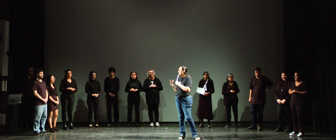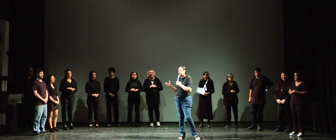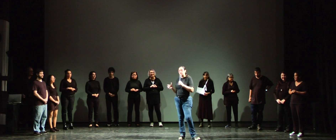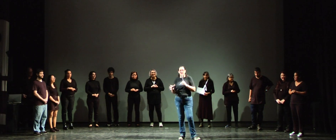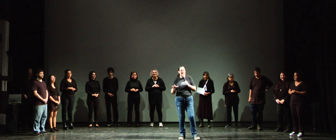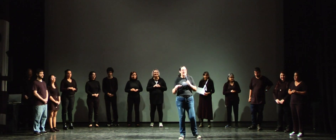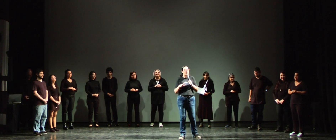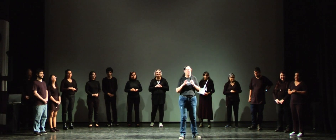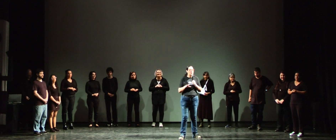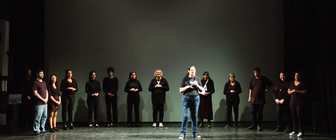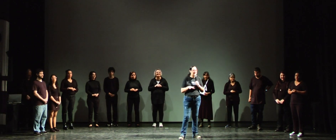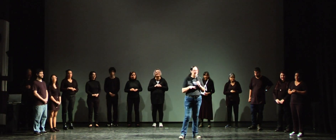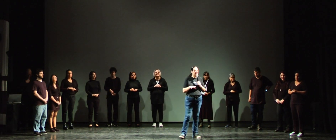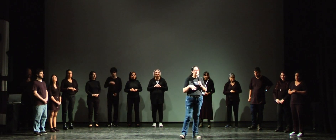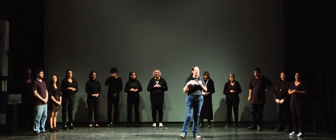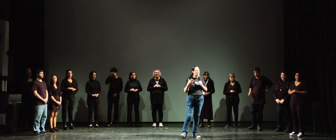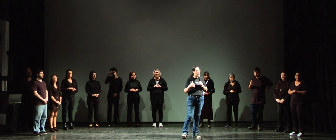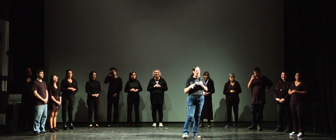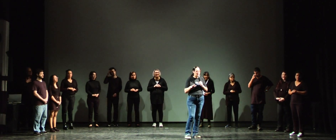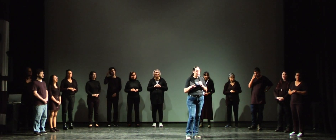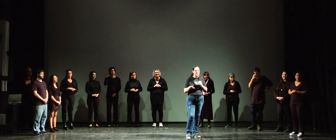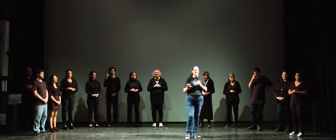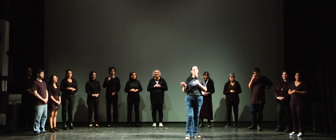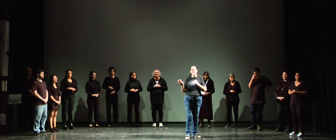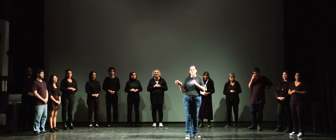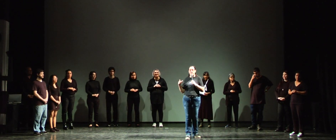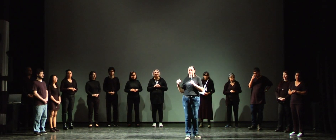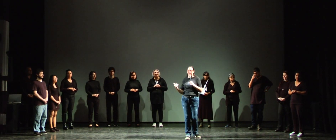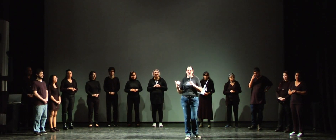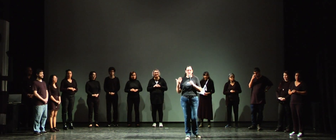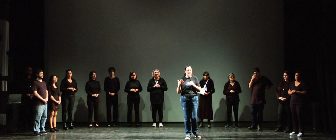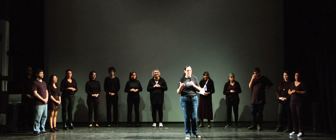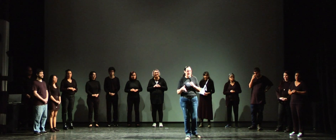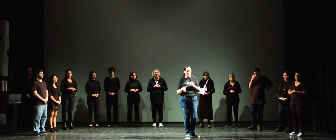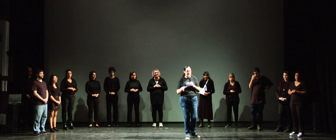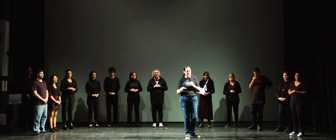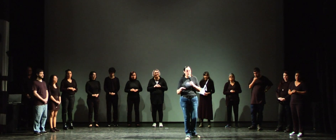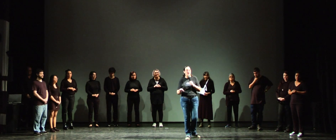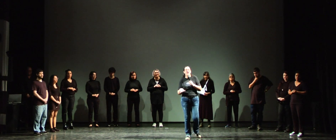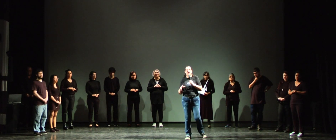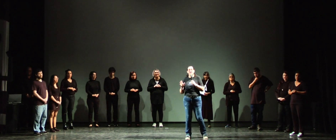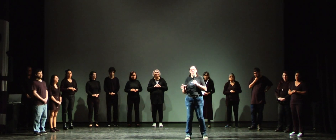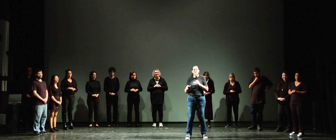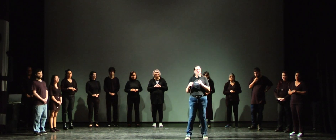muito utilizada com algumas crianças ou com adultos. Então a gente vai passar para vocês passo a passo e depois a gente